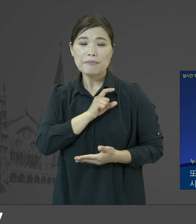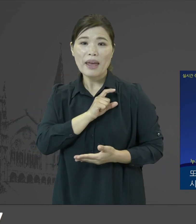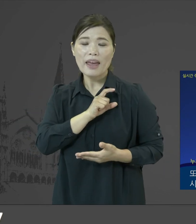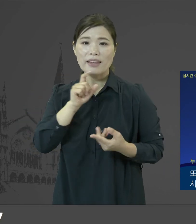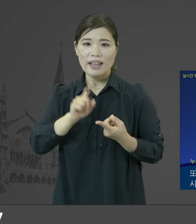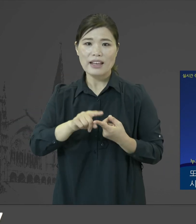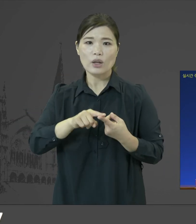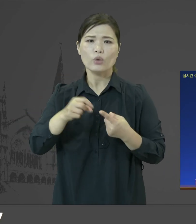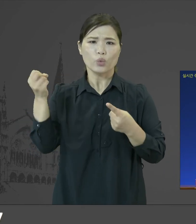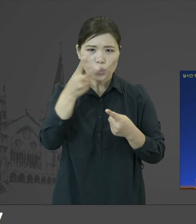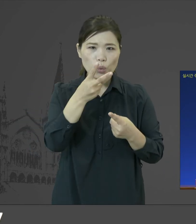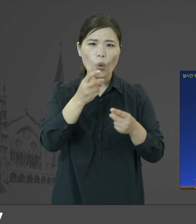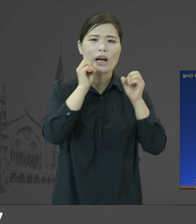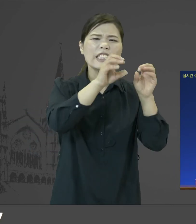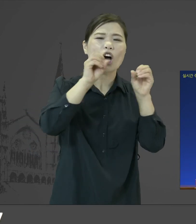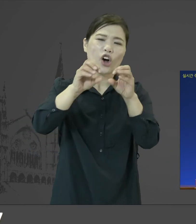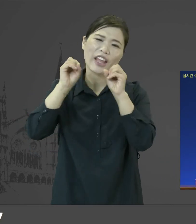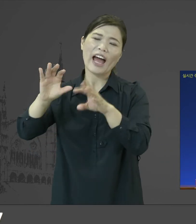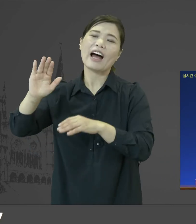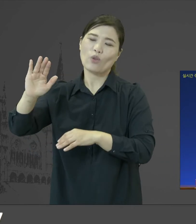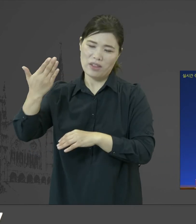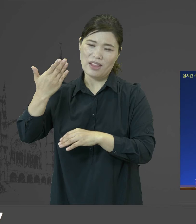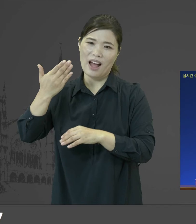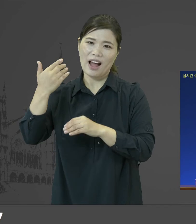한다, 이런 가르침이죠.